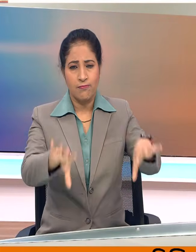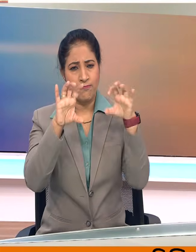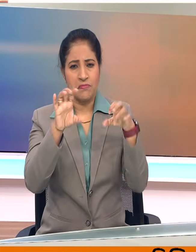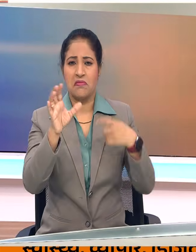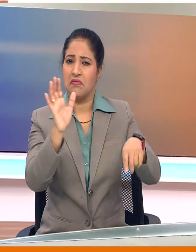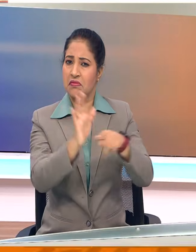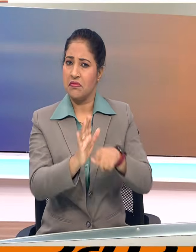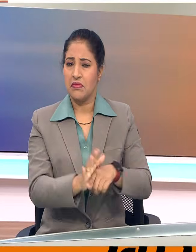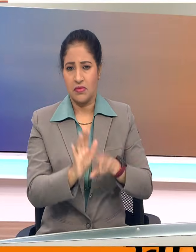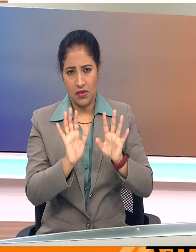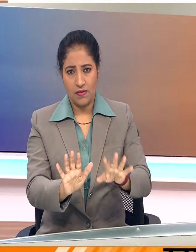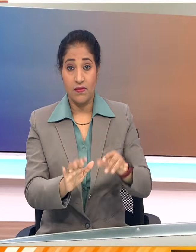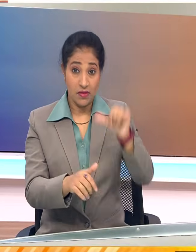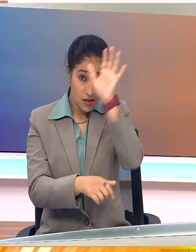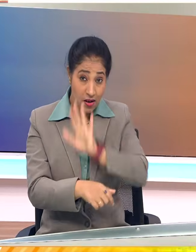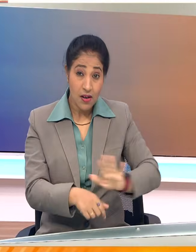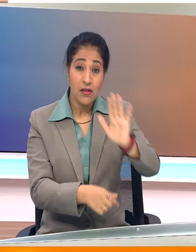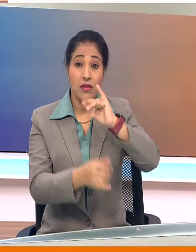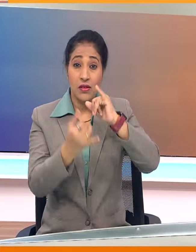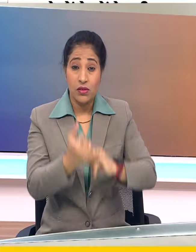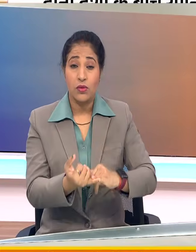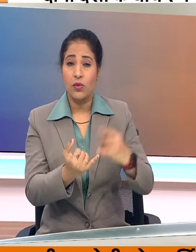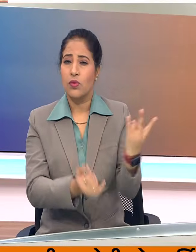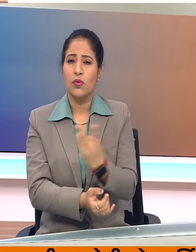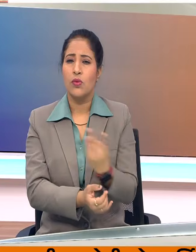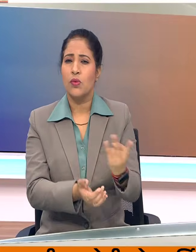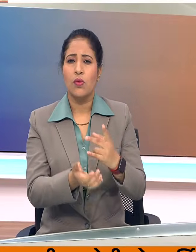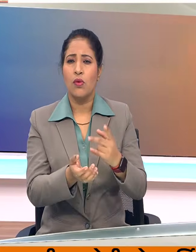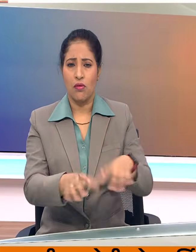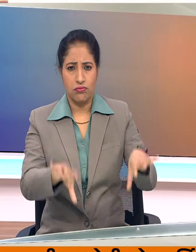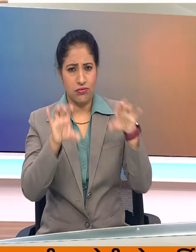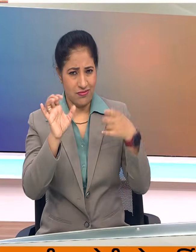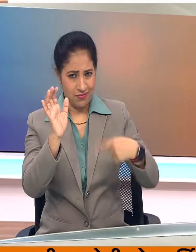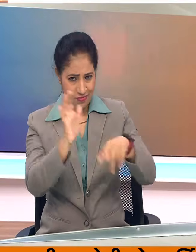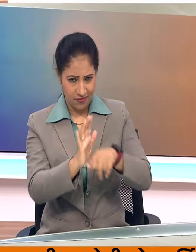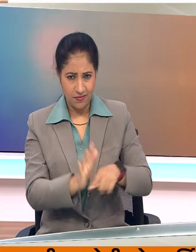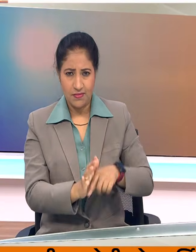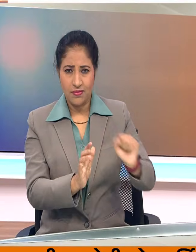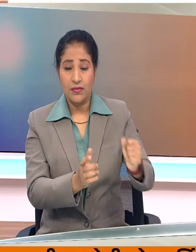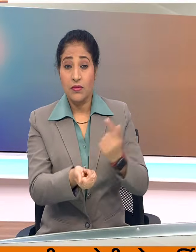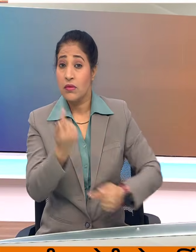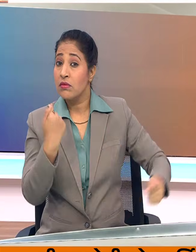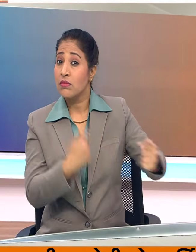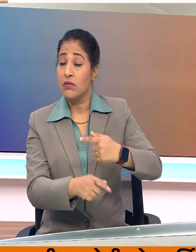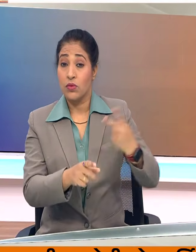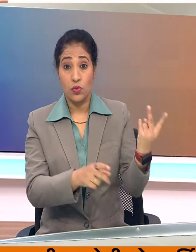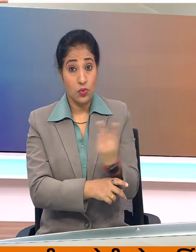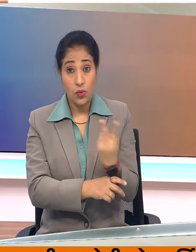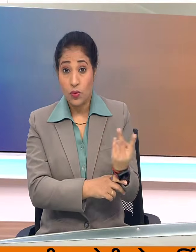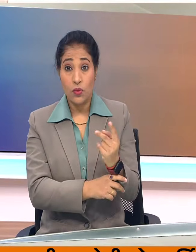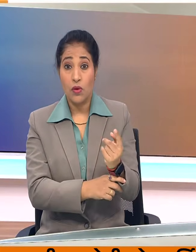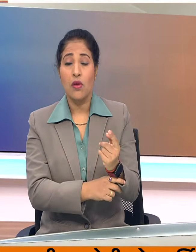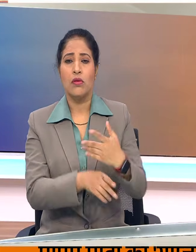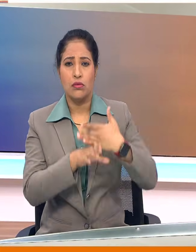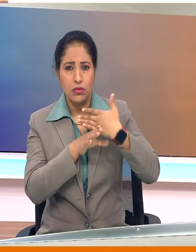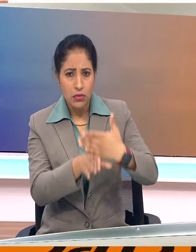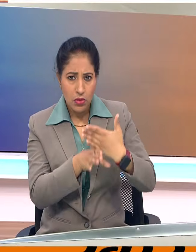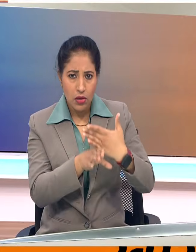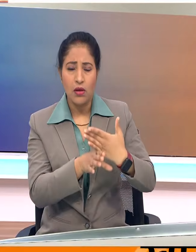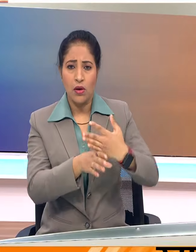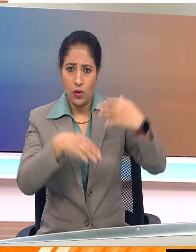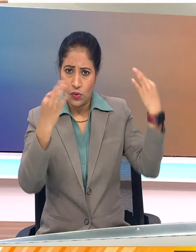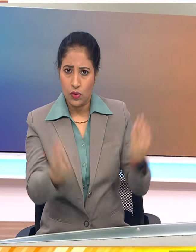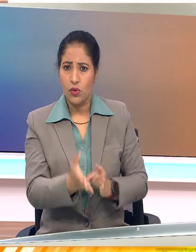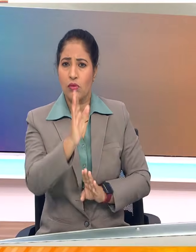हैं। भारत और सेशल्स के बीच हुए ये समझौते दोनों देशों के बीच रणनीतिक साझेदारी